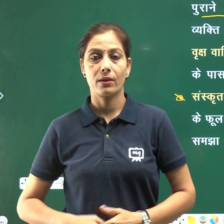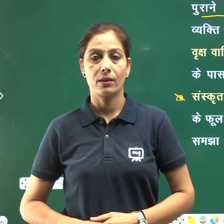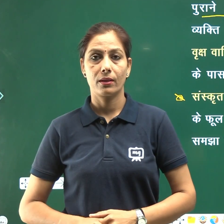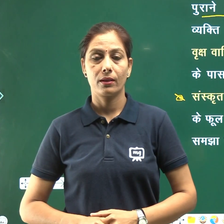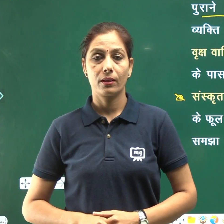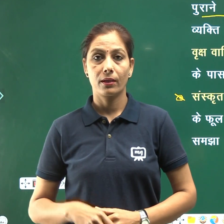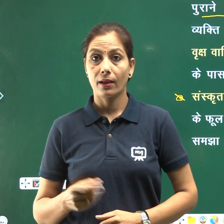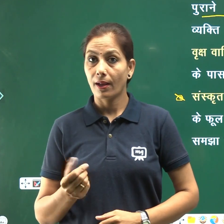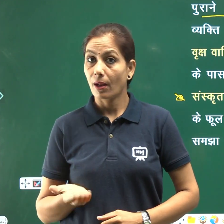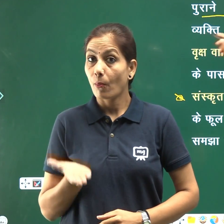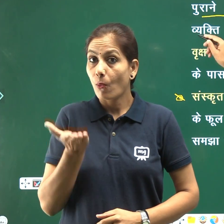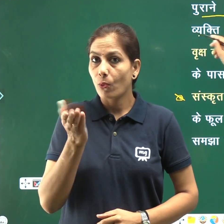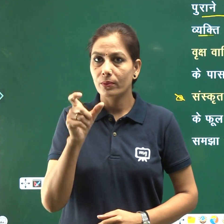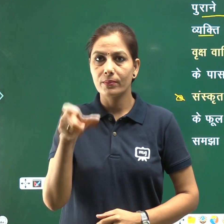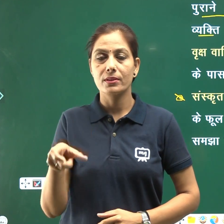धनवान व्यक्ति